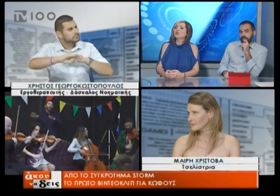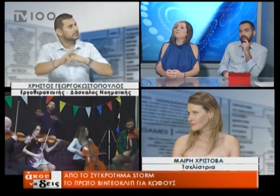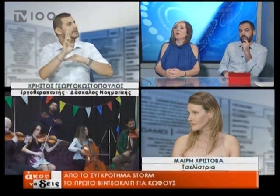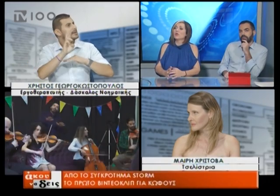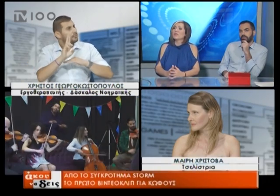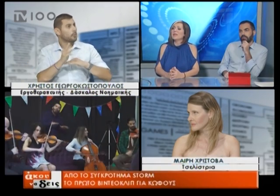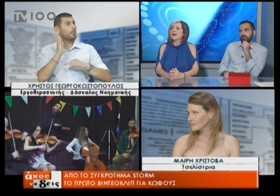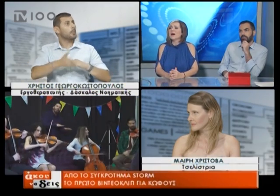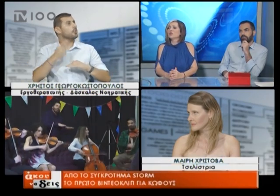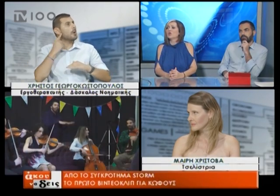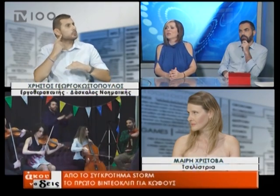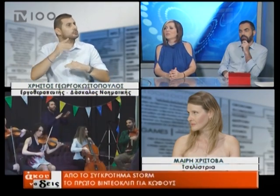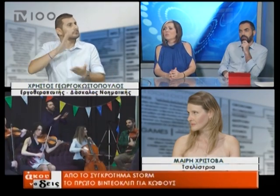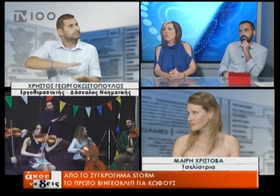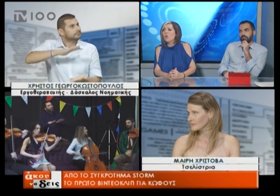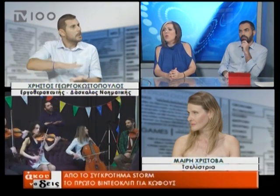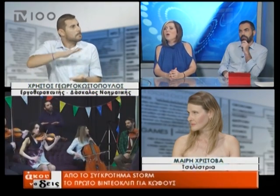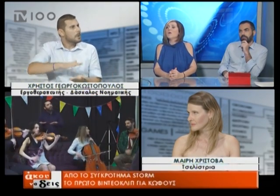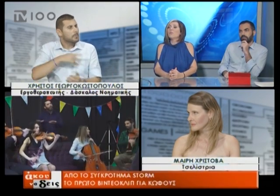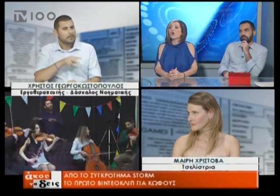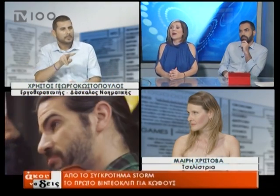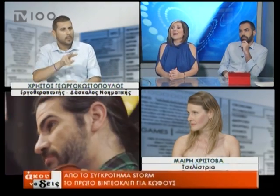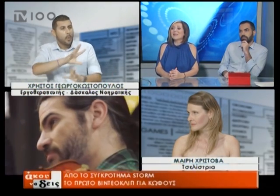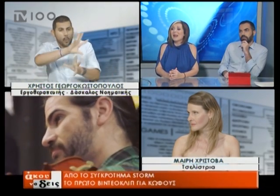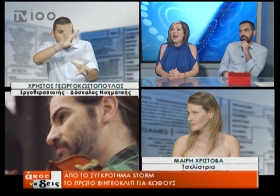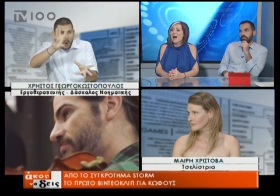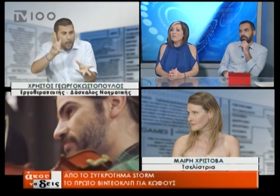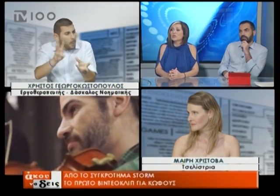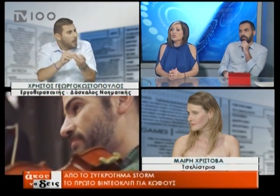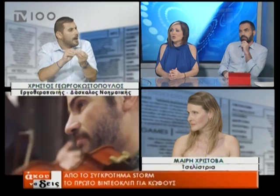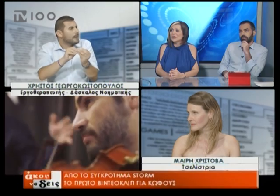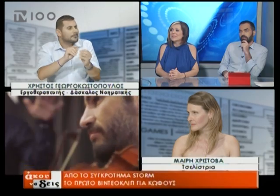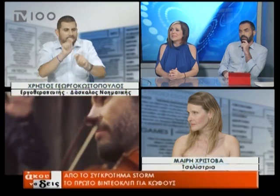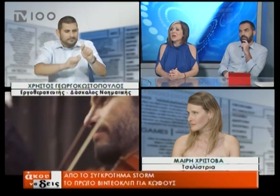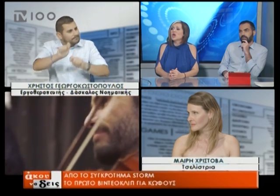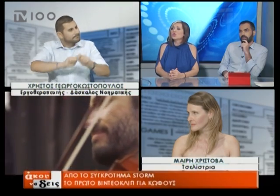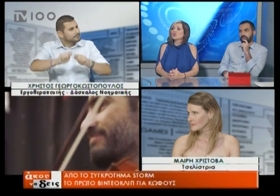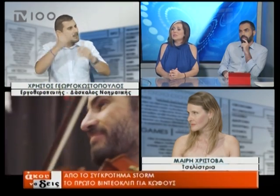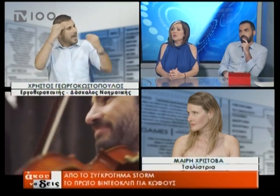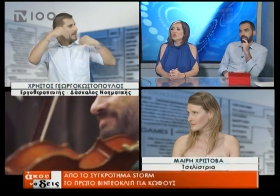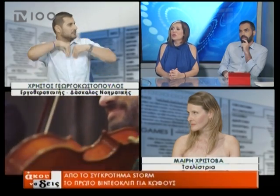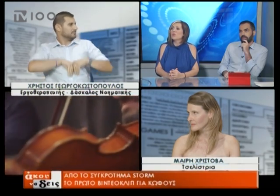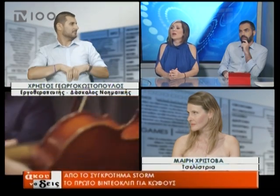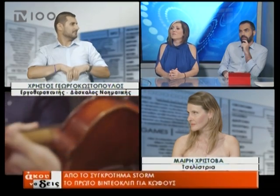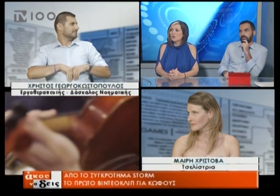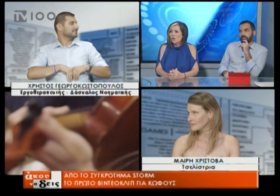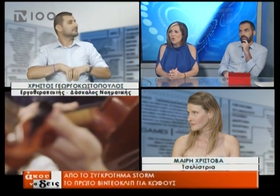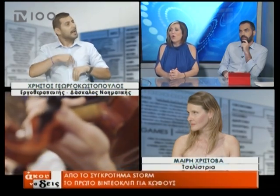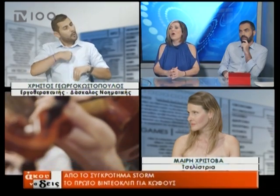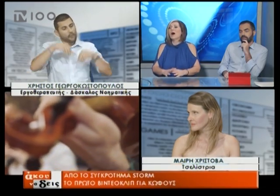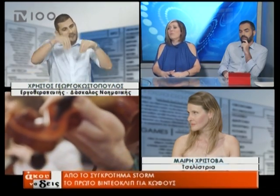Μόνο τη μελωδία, το ρυθμό, μπορώ να καταλάβω τις δονήσεις. Το σύνολο λοιπόν